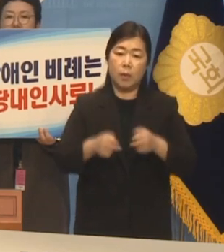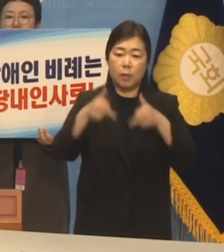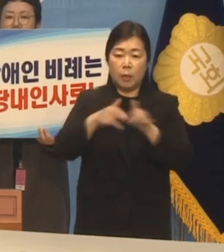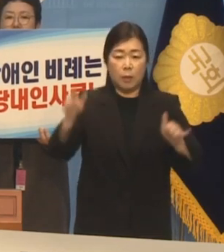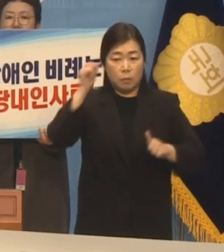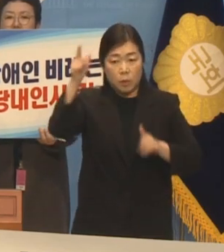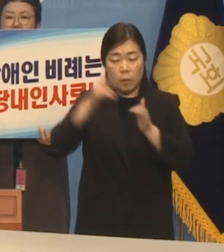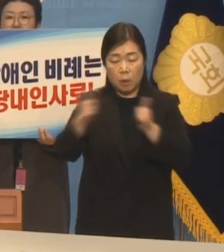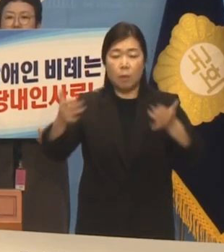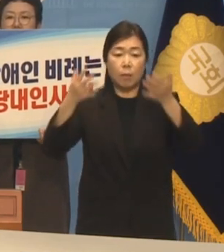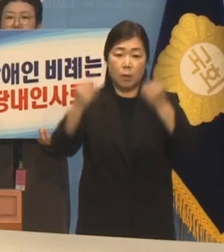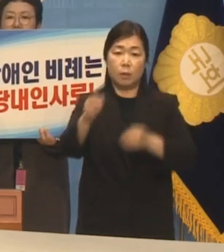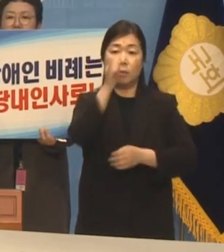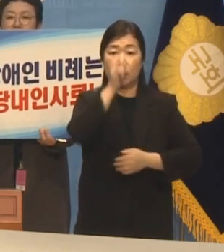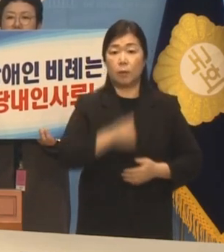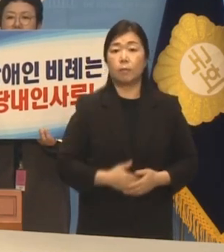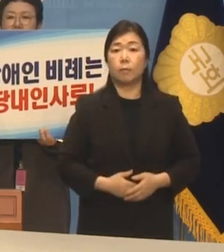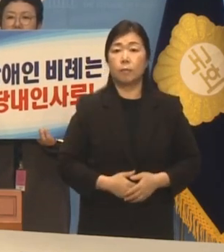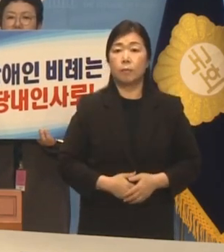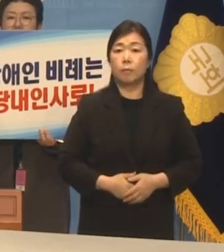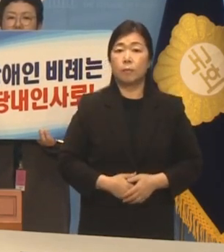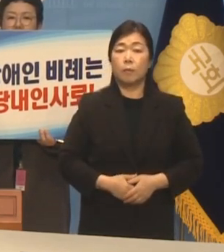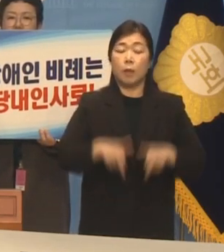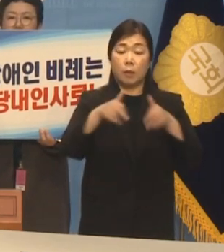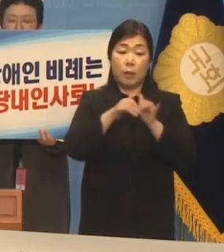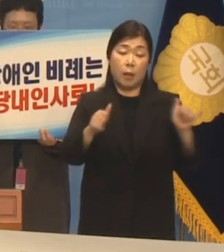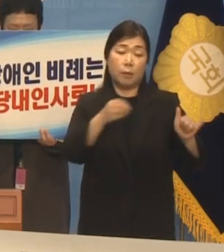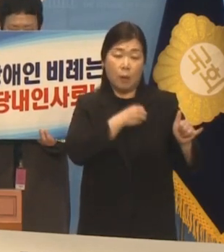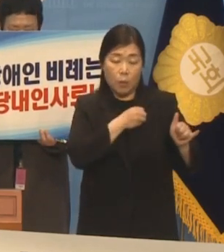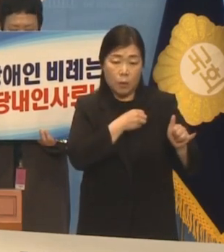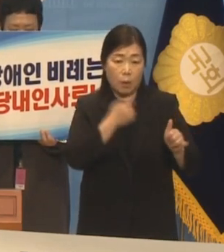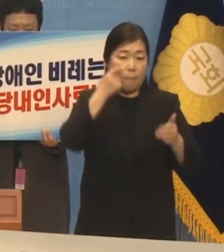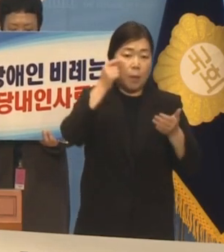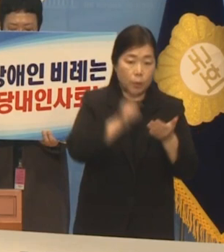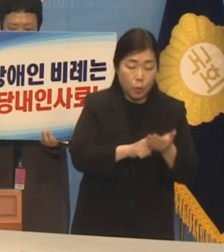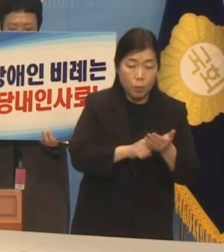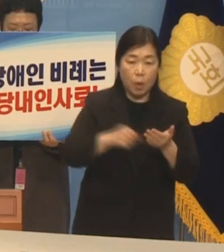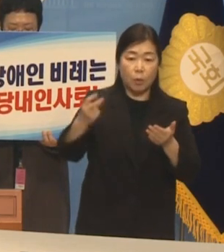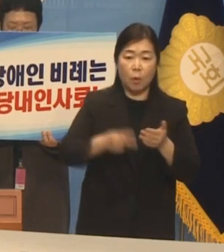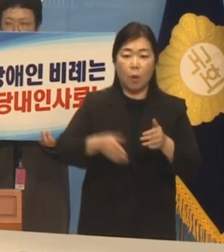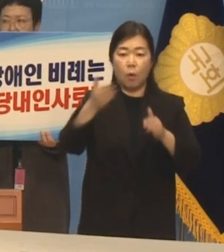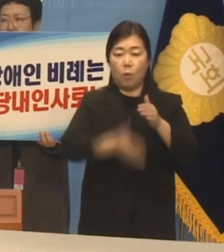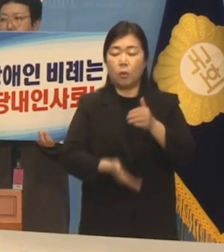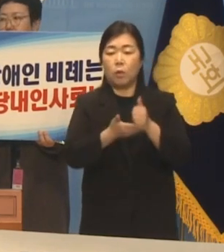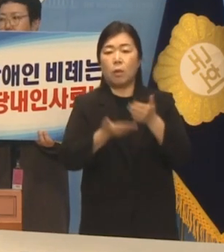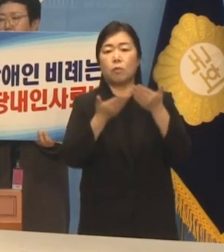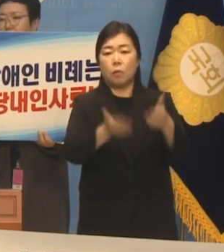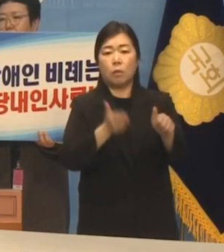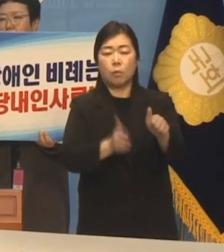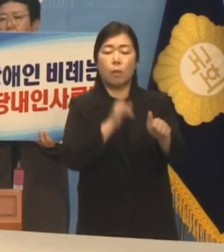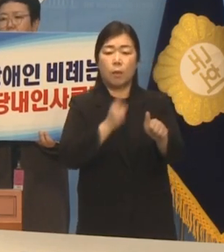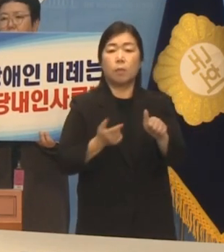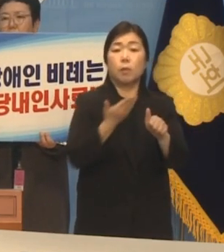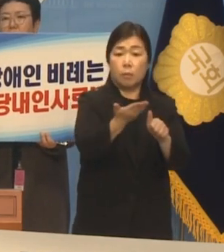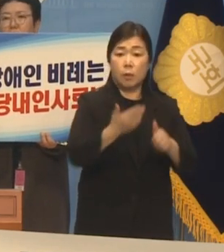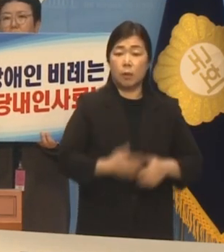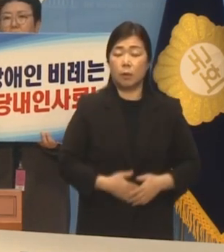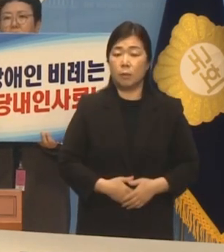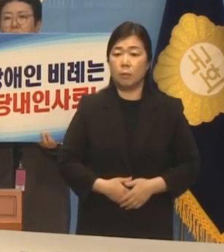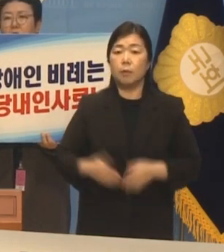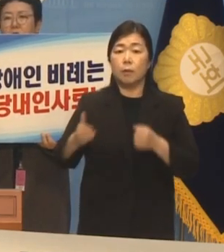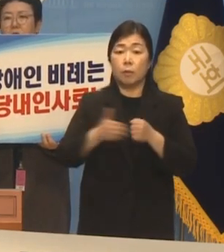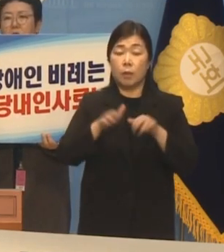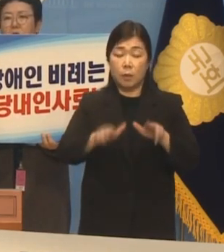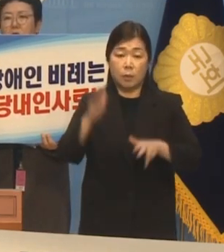인재들이 있습니다 그 장애인 당원들을 발굴하고 공천할 것을 요구하고자이 기자